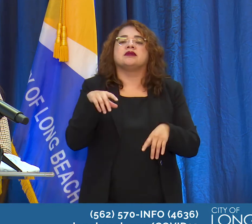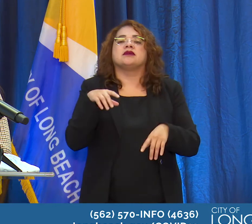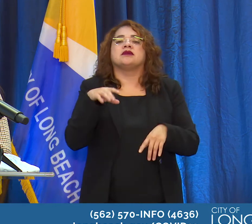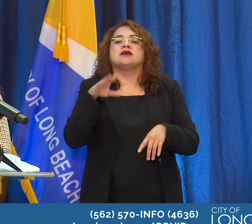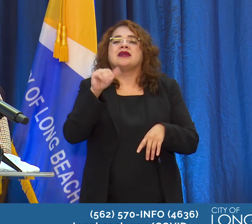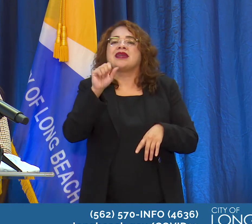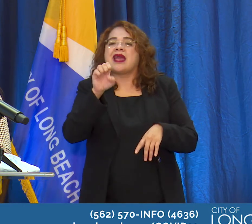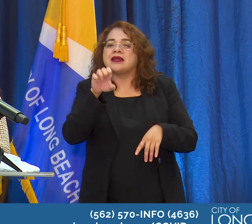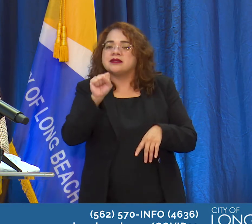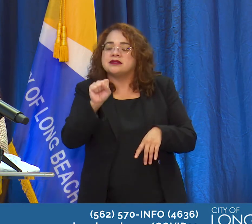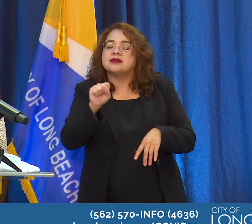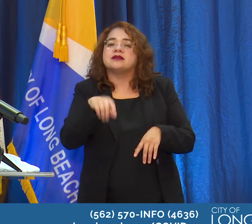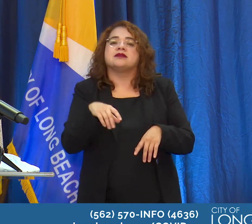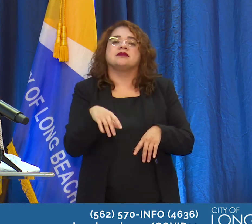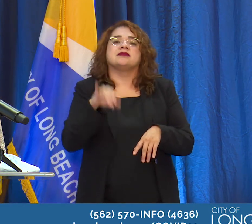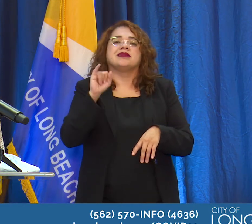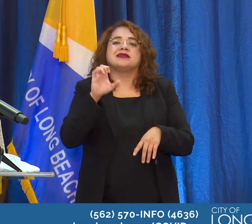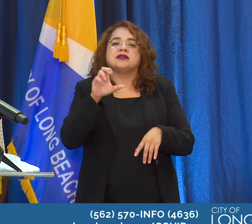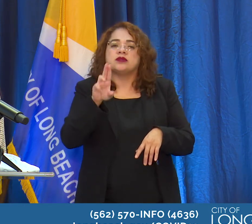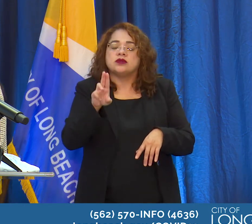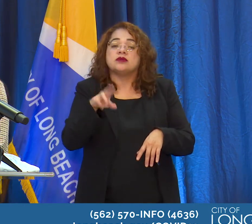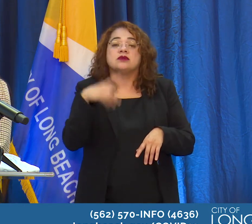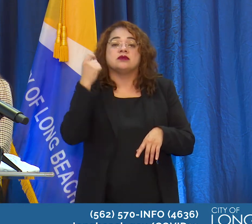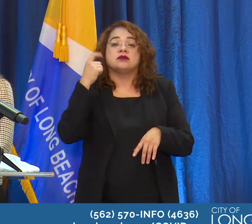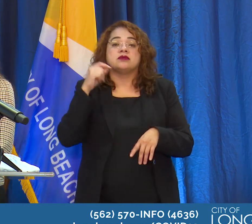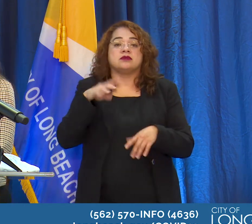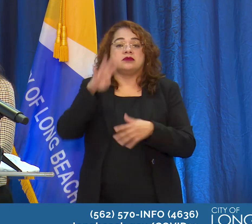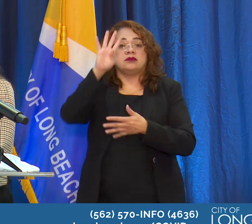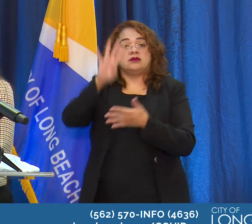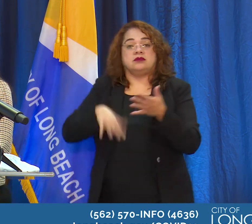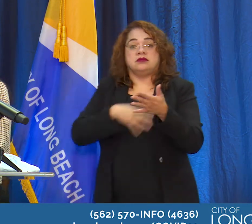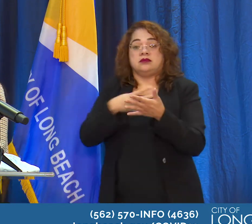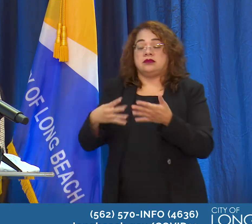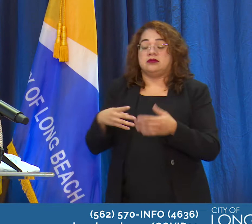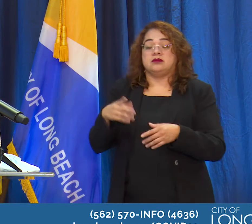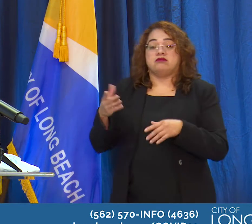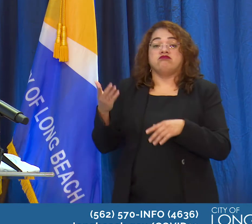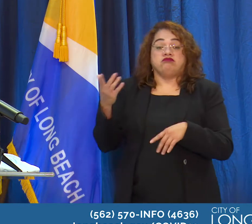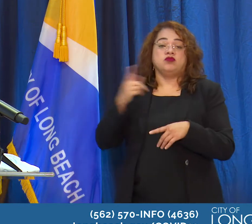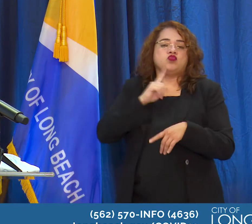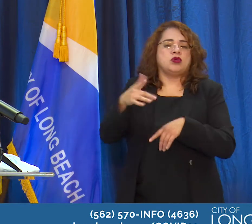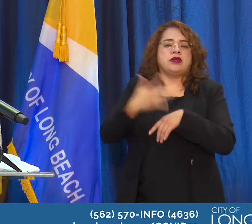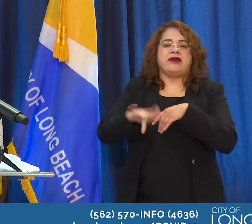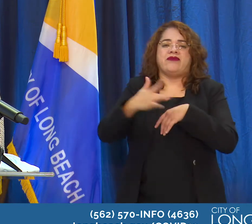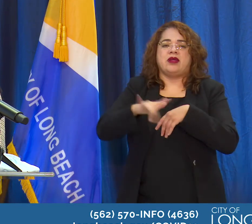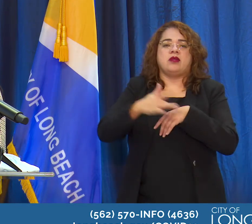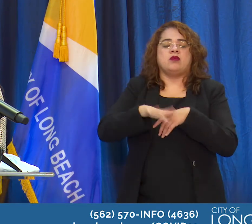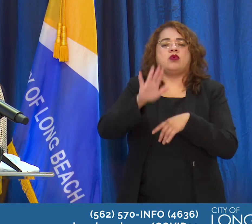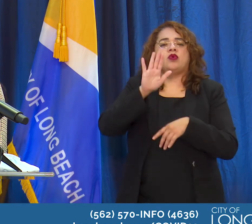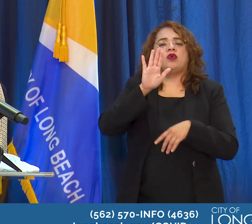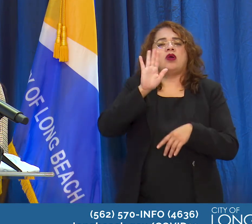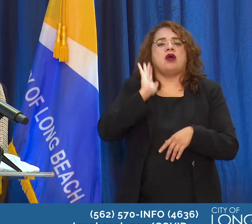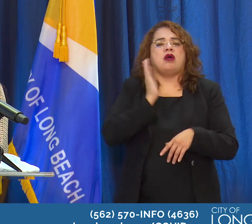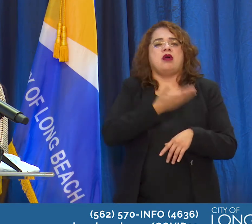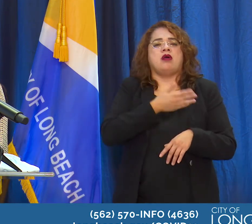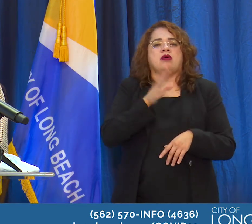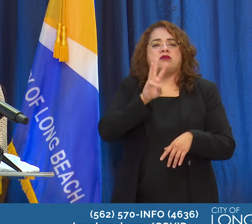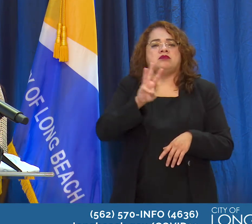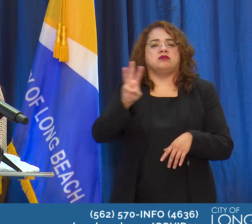que tenemos esta información en el panel de datos de la ciudad que está disponible en nuestro sitio de web